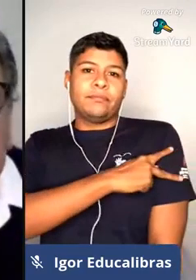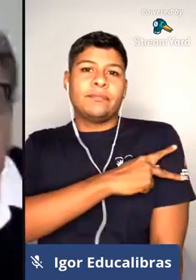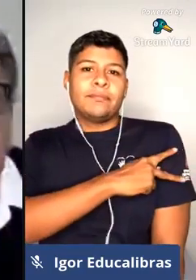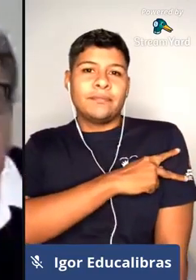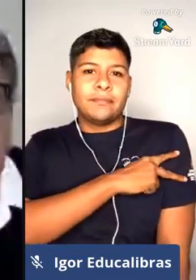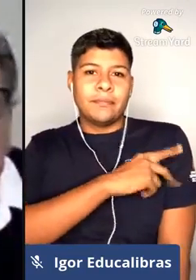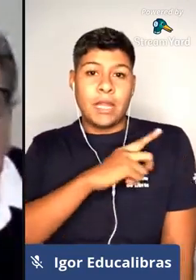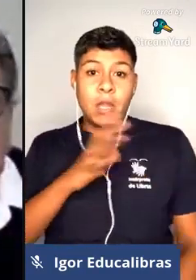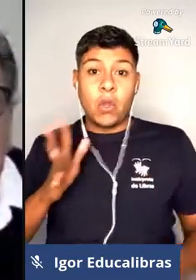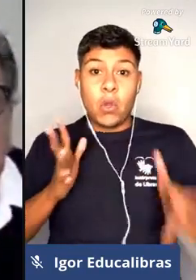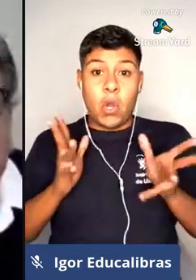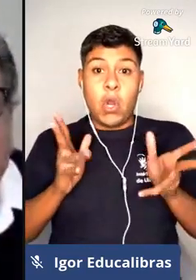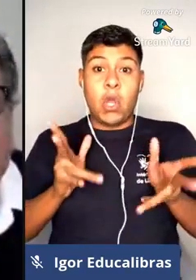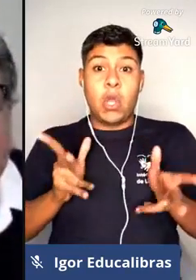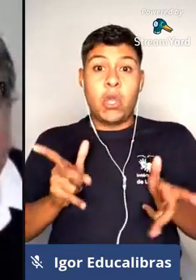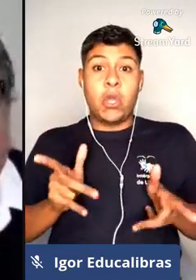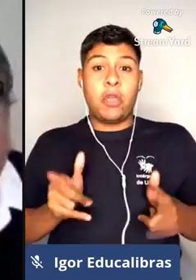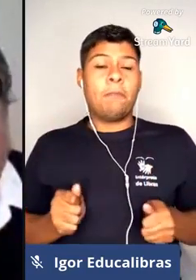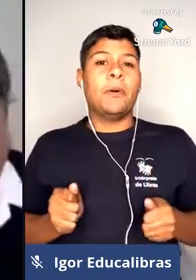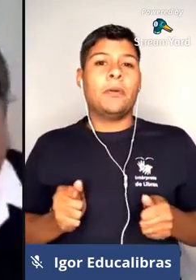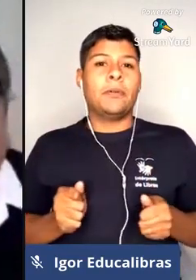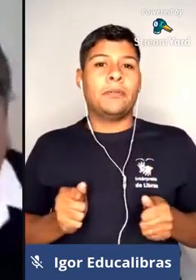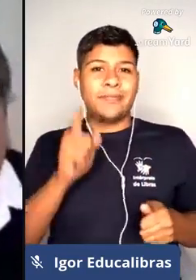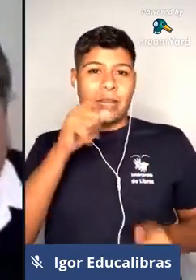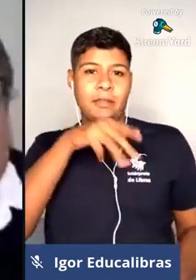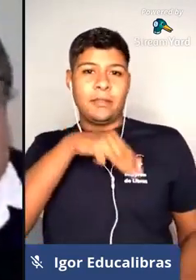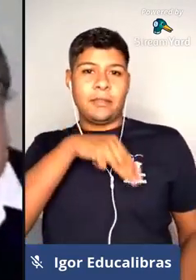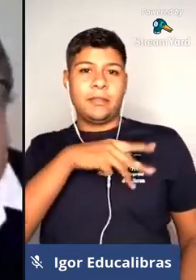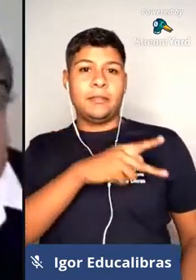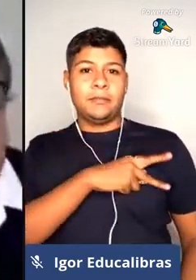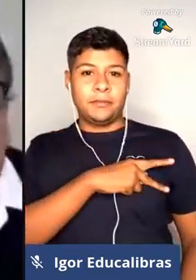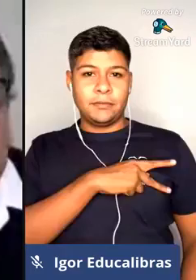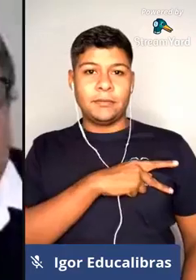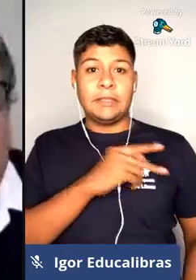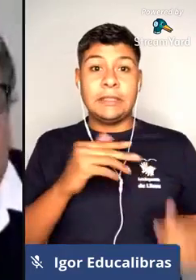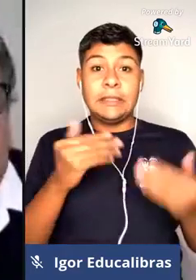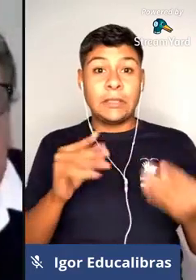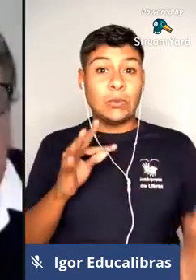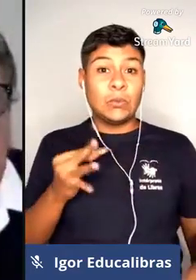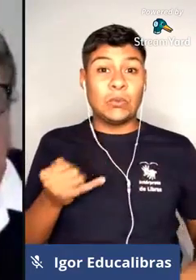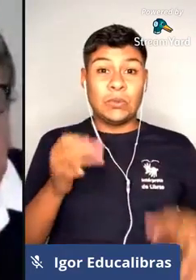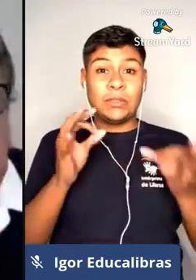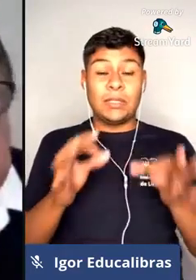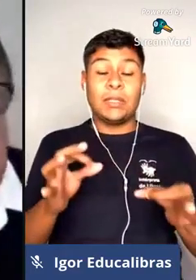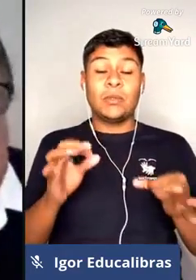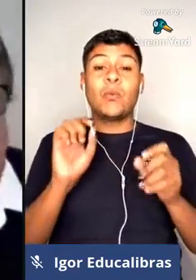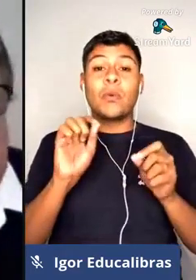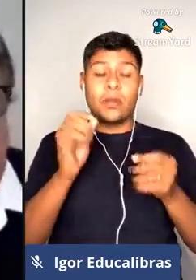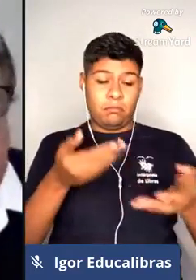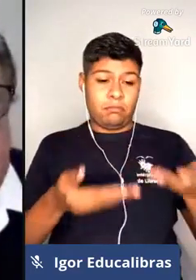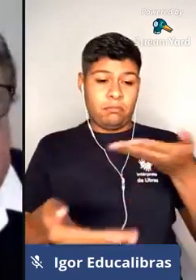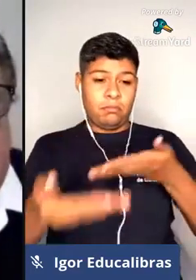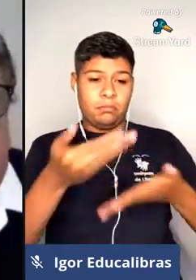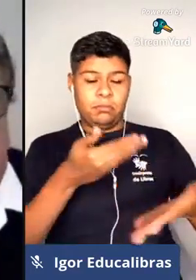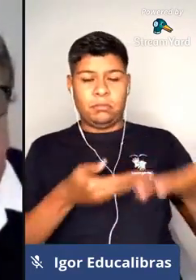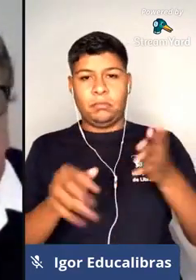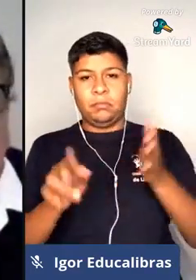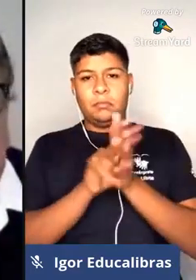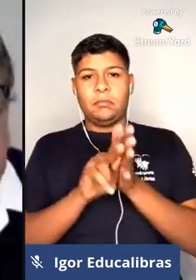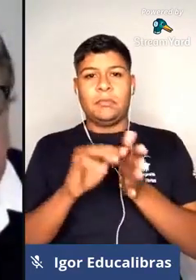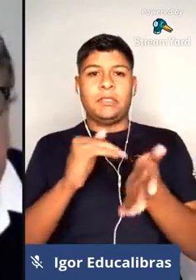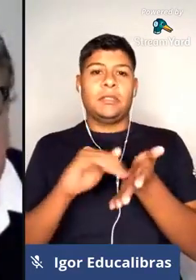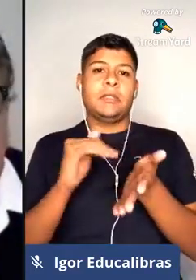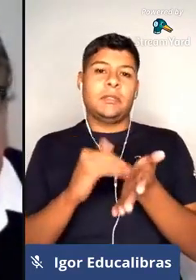ficha limpa no Tribunal de Contas. Que bom, então, foi tudo certo, graças à colaboração dos colegas da secretaria. E